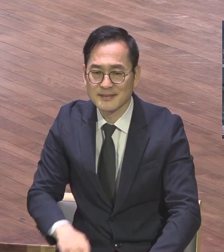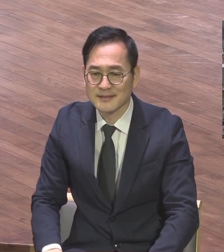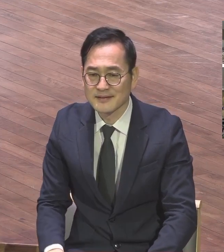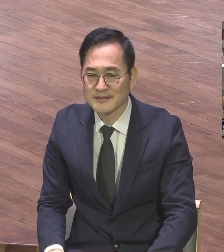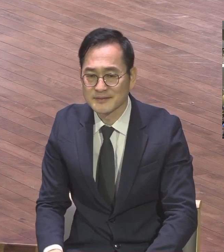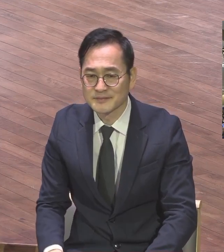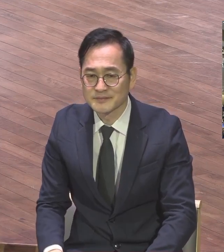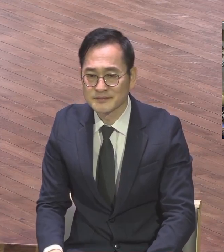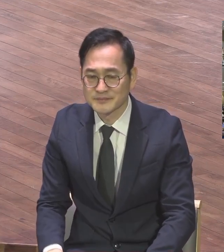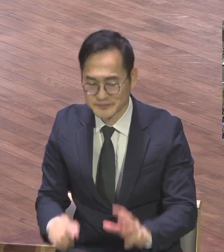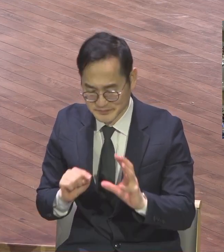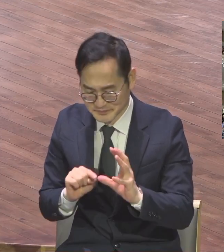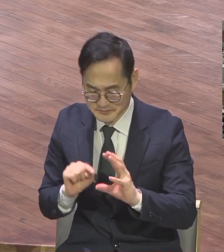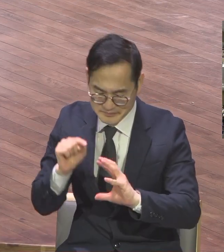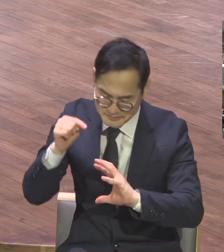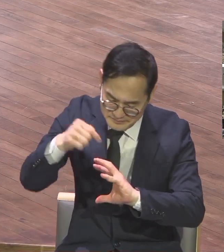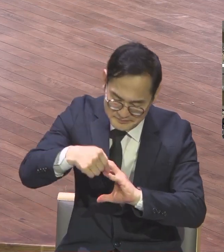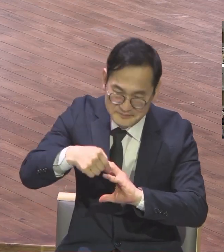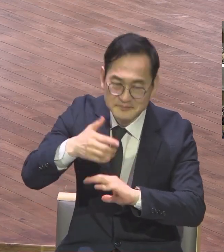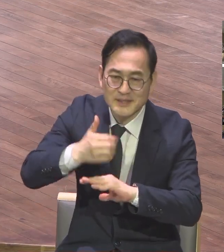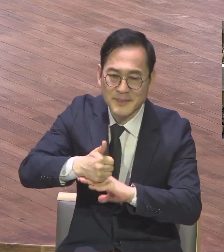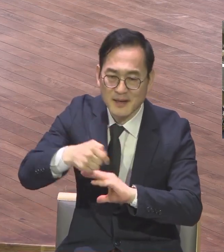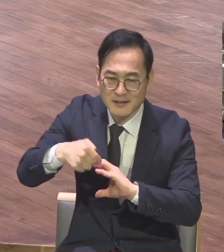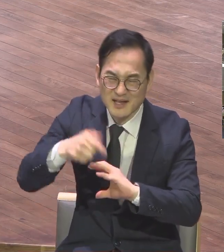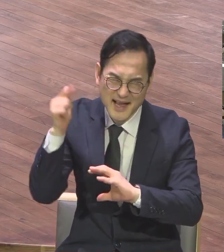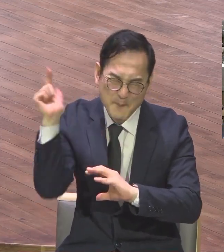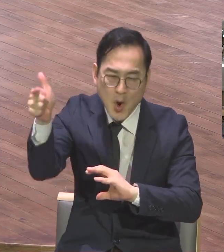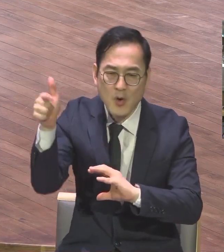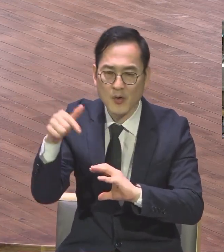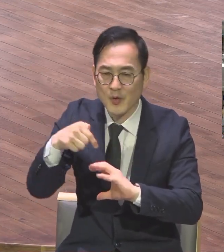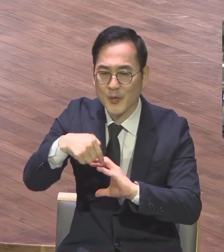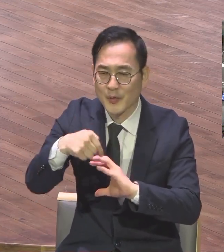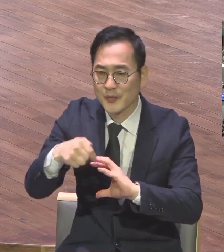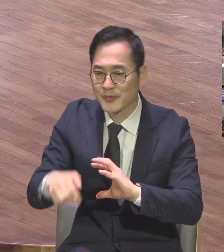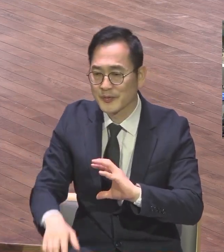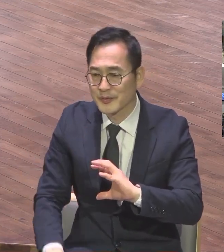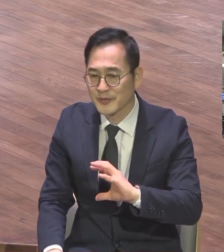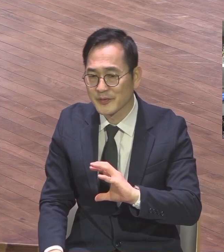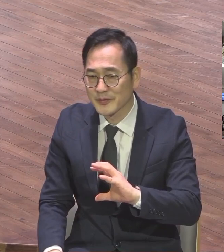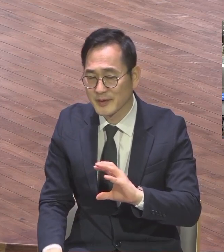이 지방에 이럴 곳이 없고 또 여러 해 전부터 언제든지